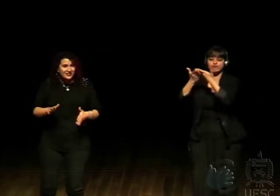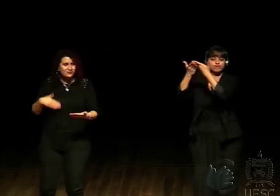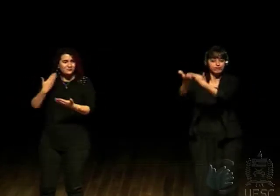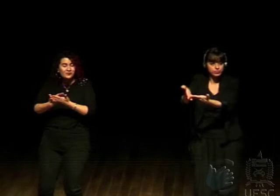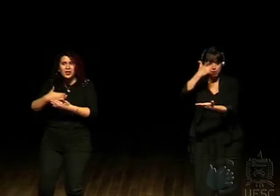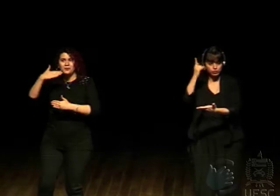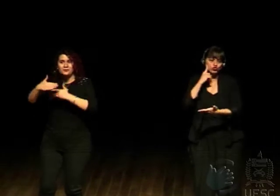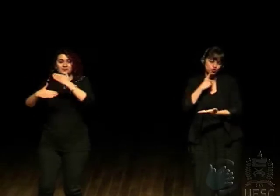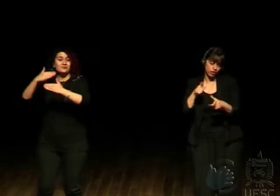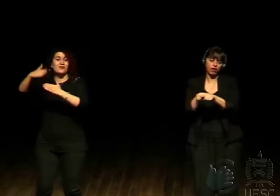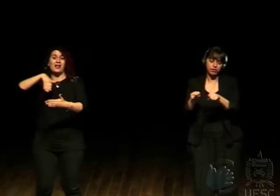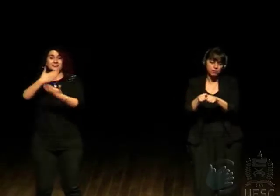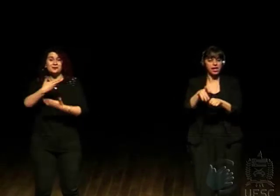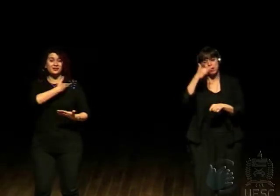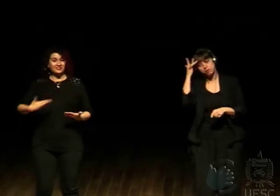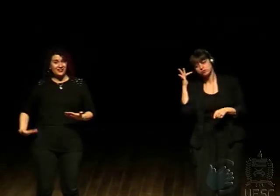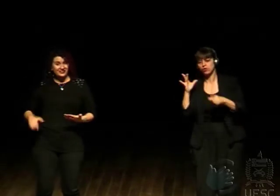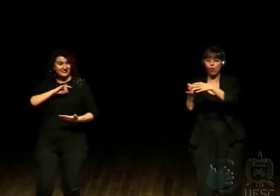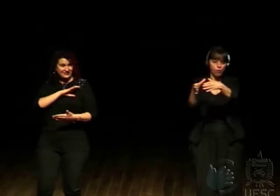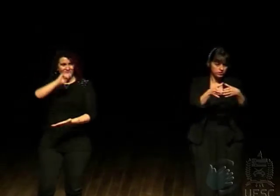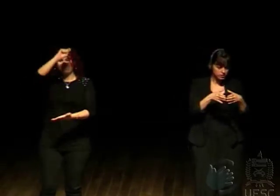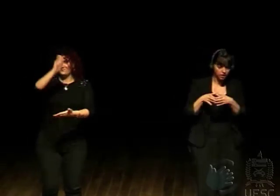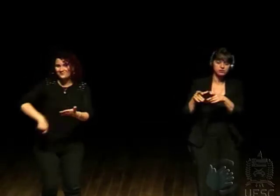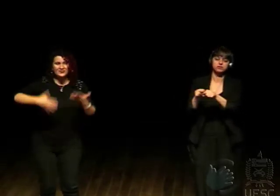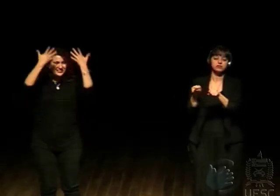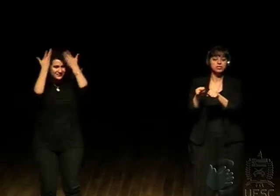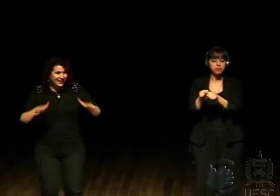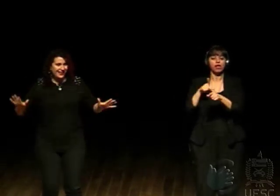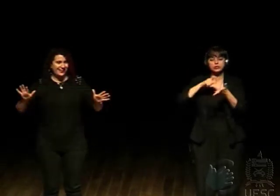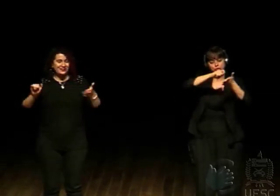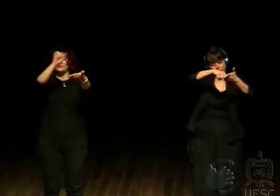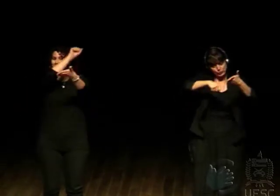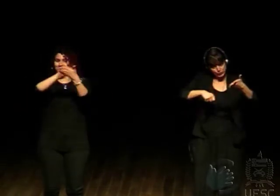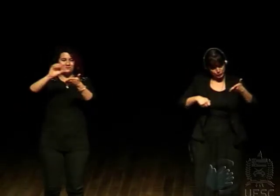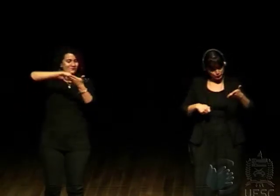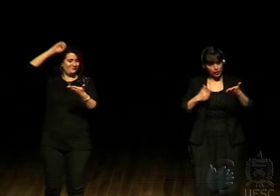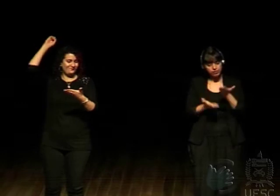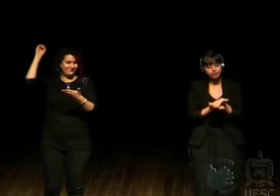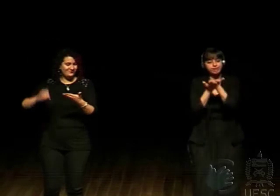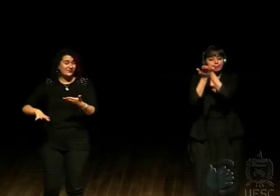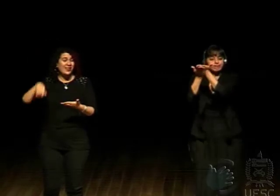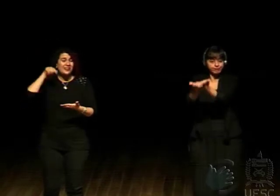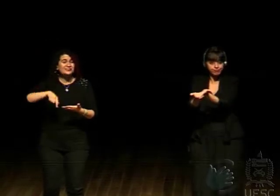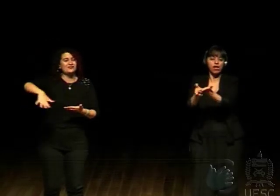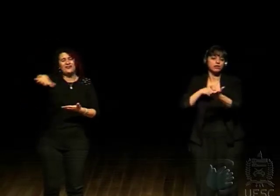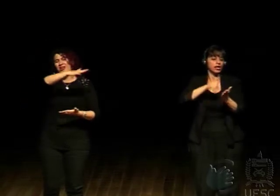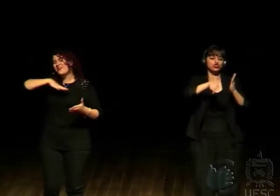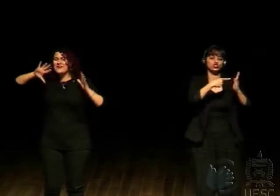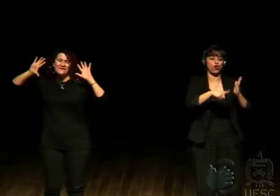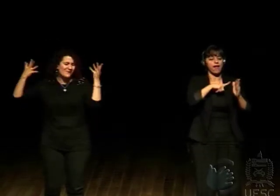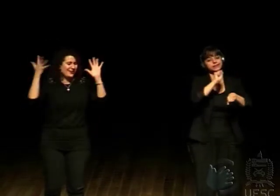de personas sordas y organizaciones de personas sordas de todo el país, y que con ello, finalmente, se eliminó